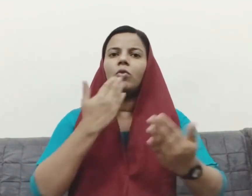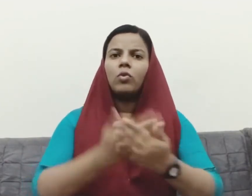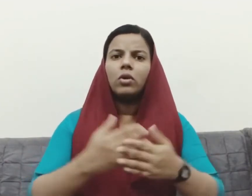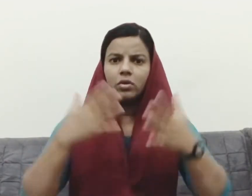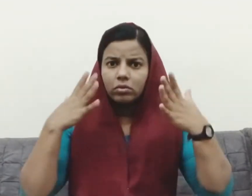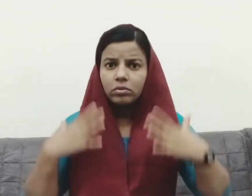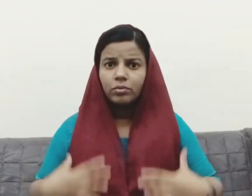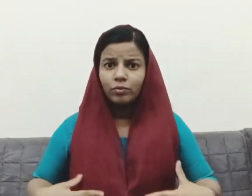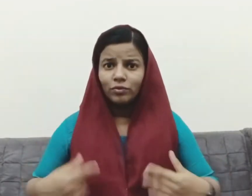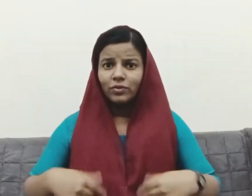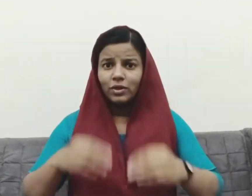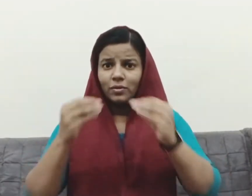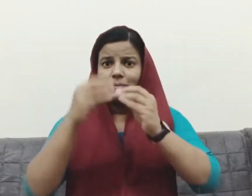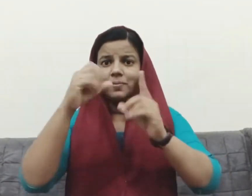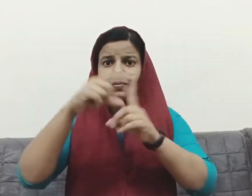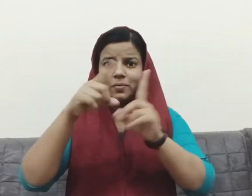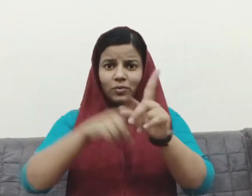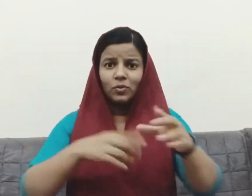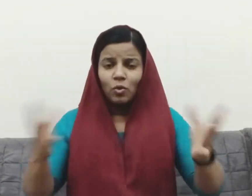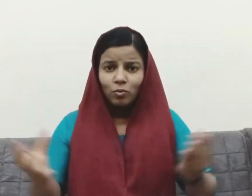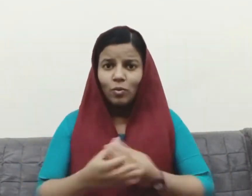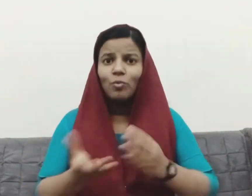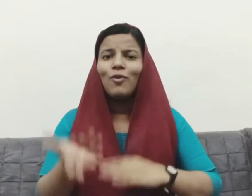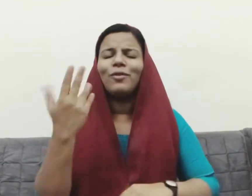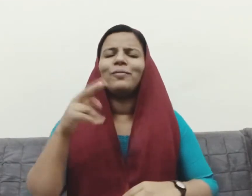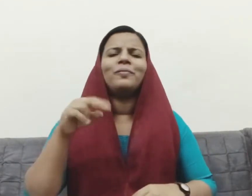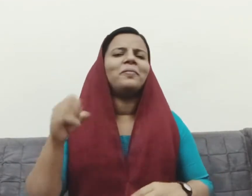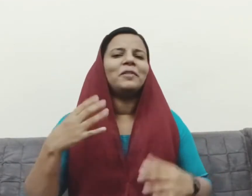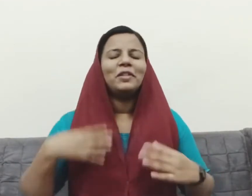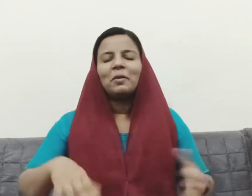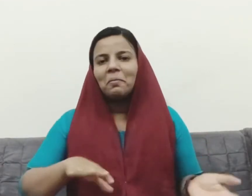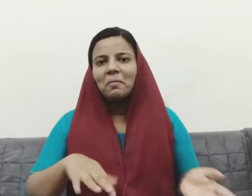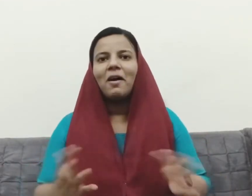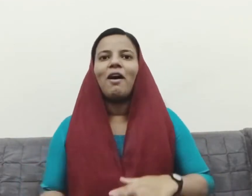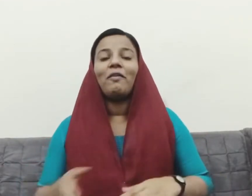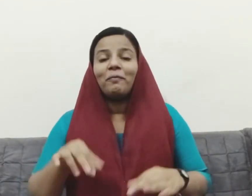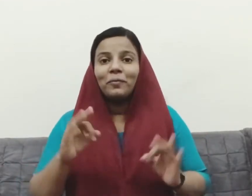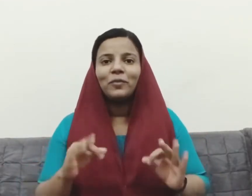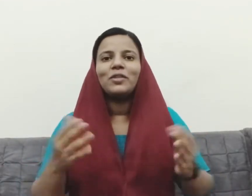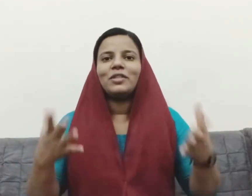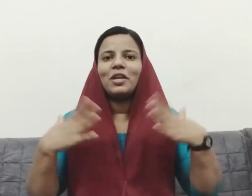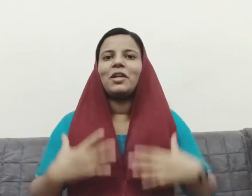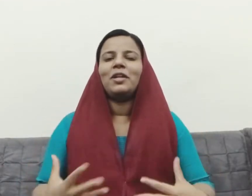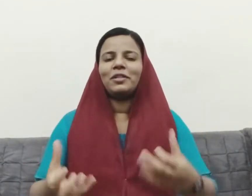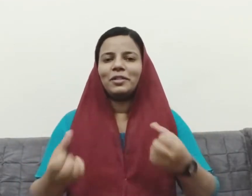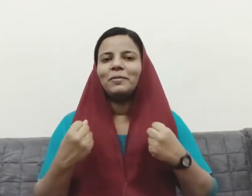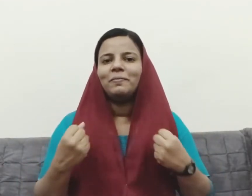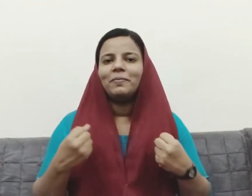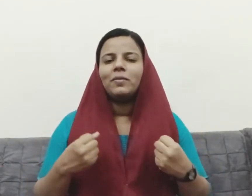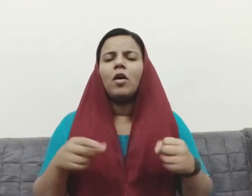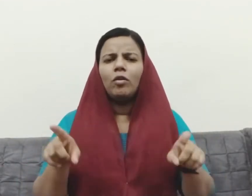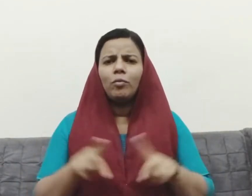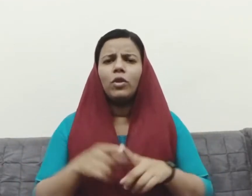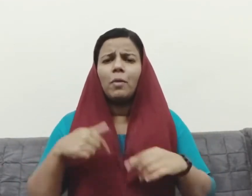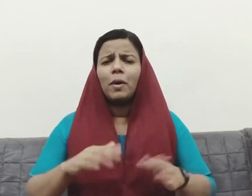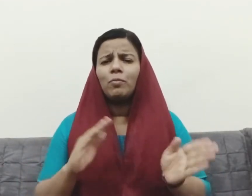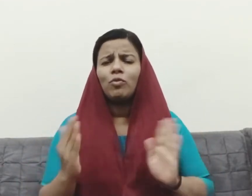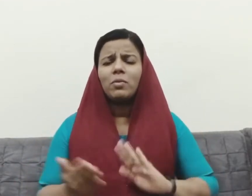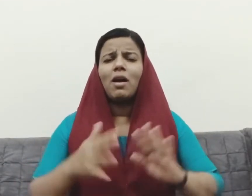നമ്മൾ എടുക്കപ്പെടുമ്പോൾ ഈ വസ്ത്രമല്ല നമ്മൾ കൊണ്ടുപോകുന്നത്, നമ്മുടെ ഈ ശരീരം വേറെ ശരീരമായി മാറും. അപ്പം ഈ ശരീരത്തിലിരിക്കുമ്പോൾ ഈ ഭൗമികമായ പല